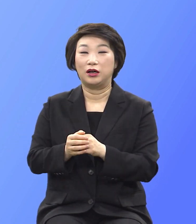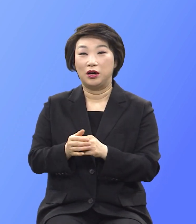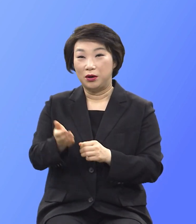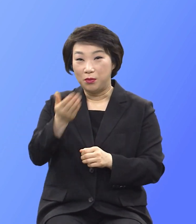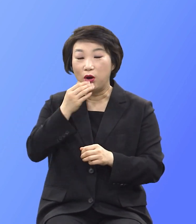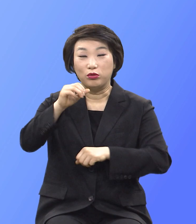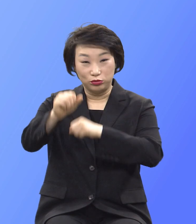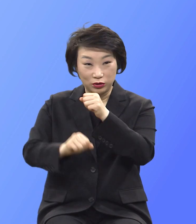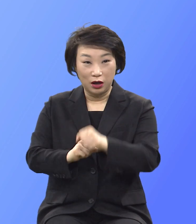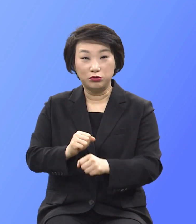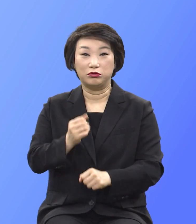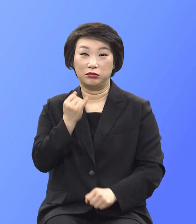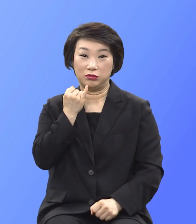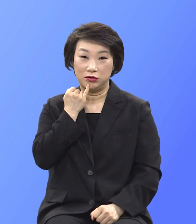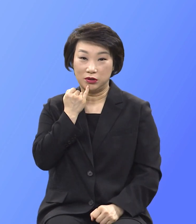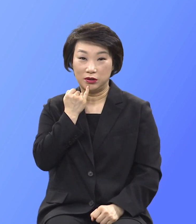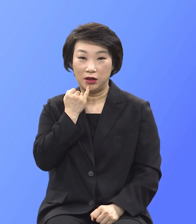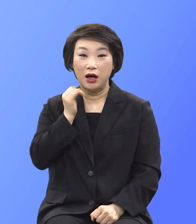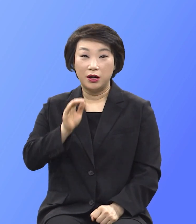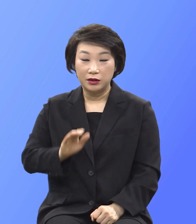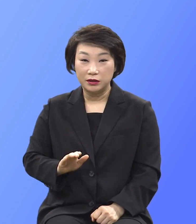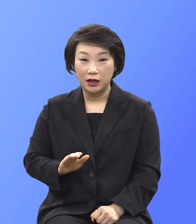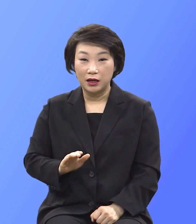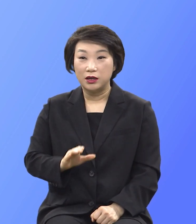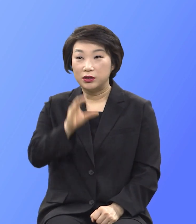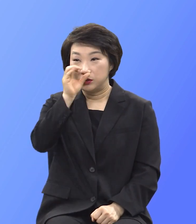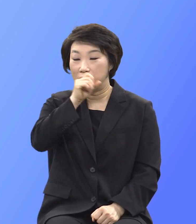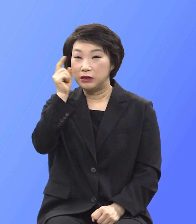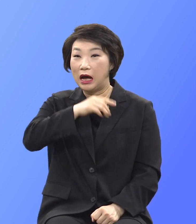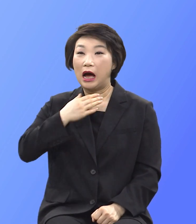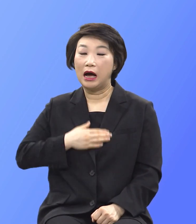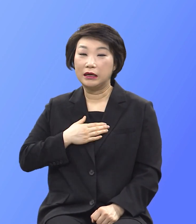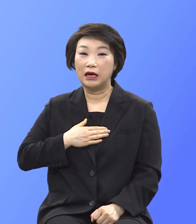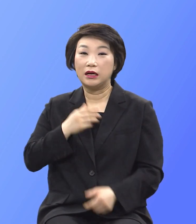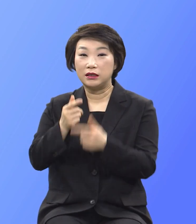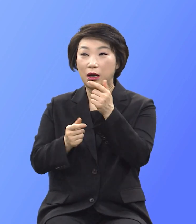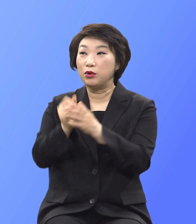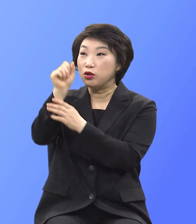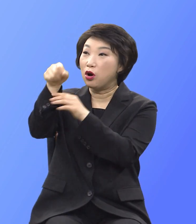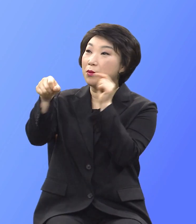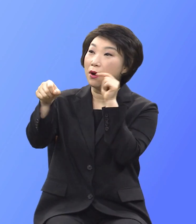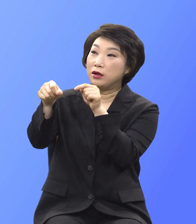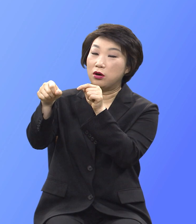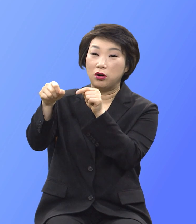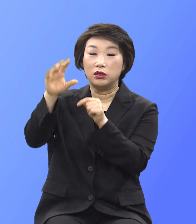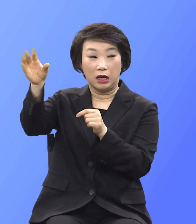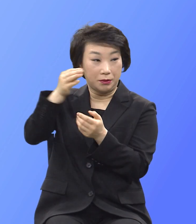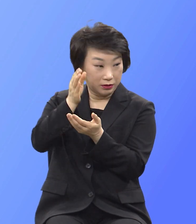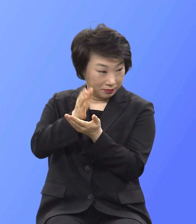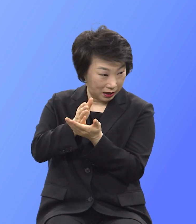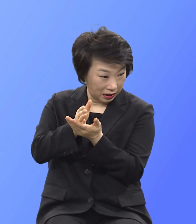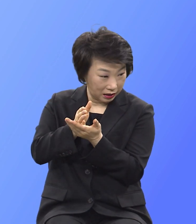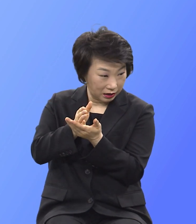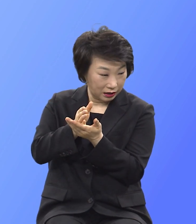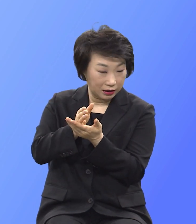네가 임의로 먹되 선악을 알게 하는 나무의